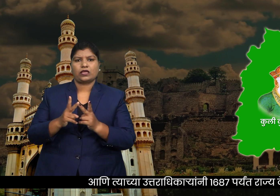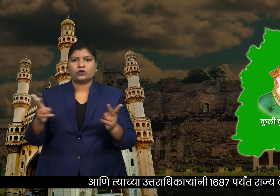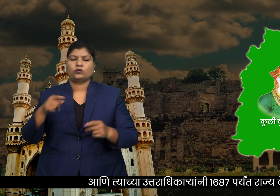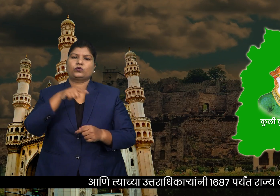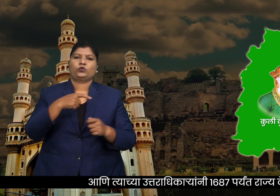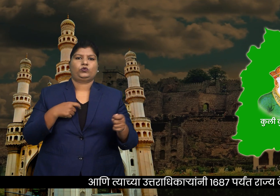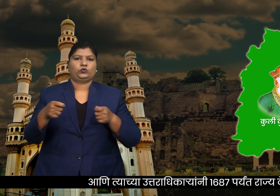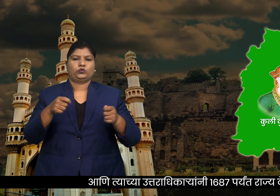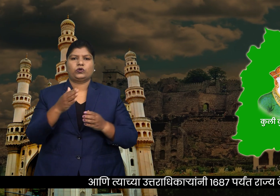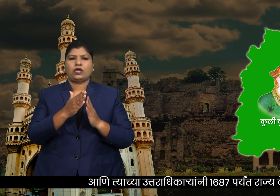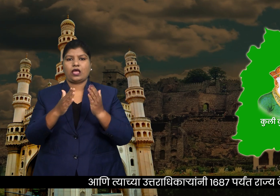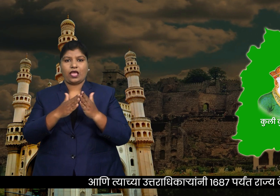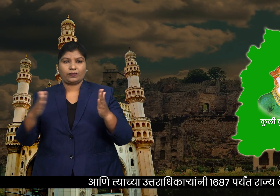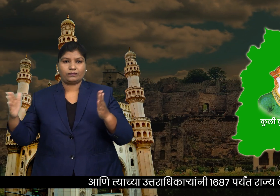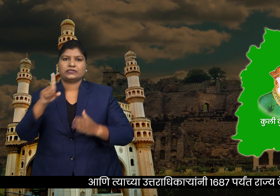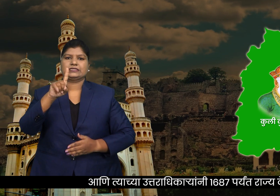राज्य केले.